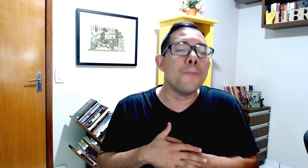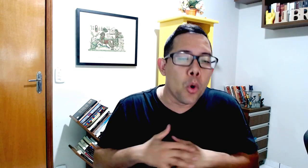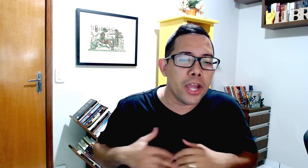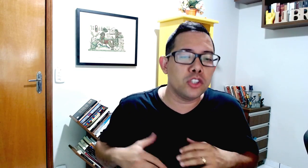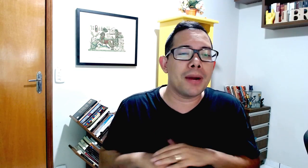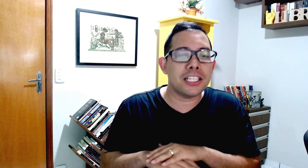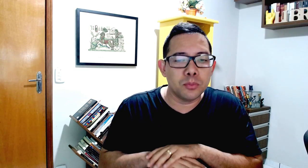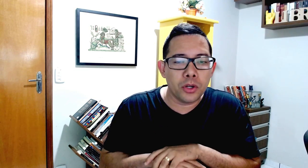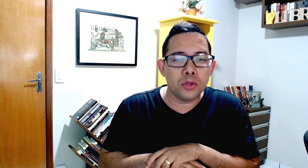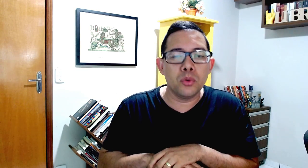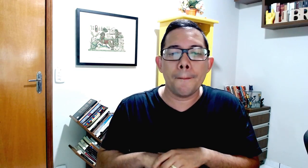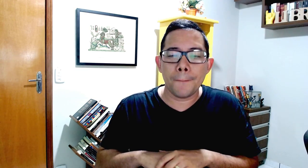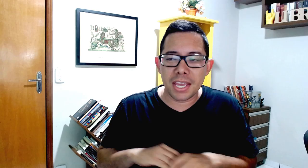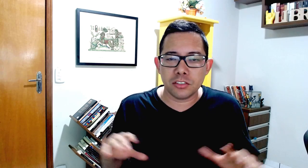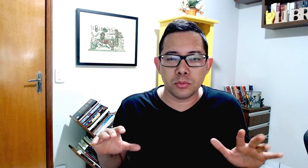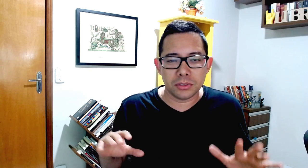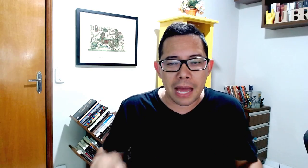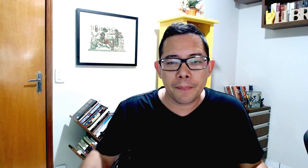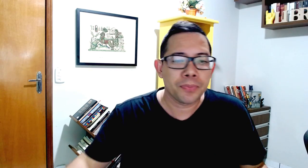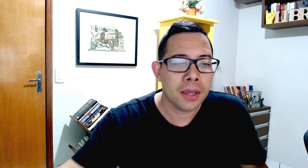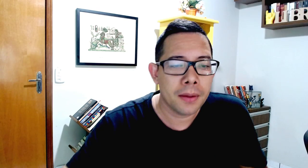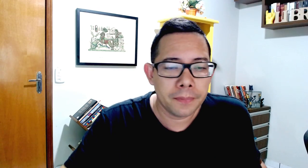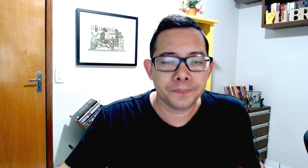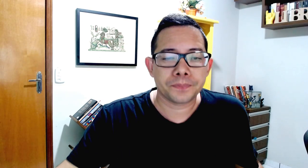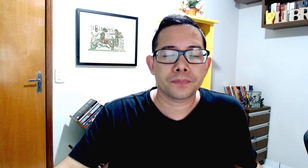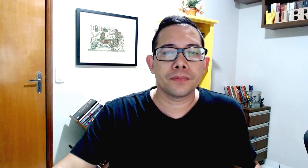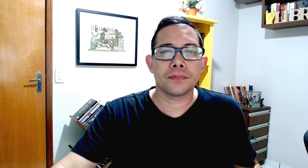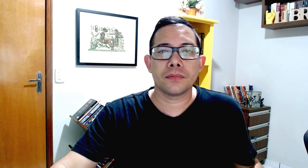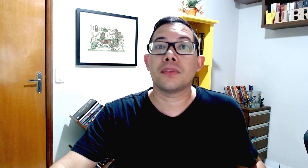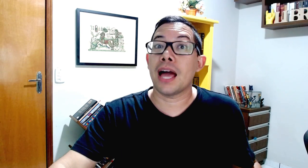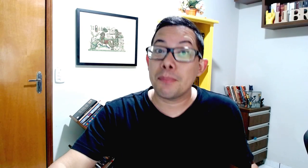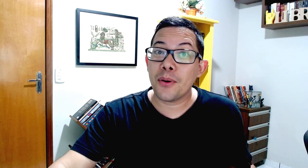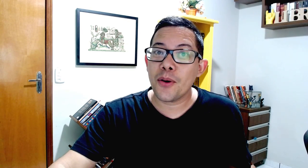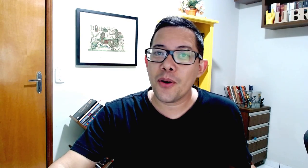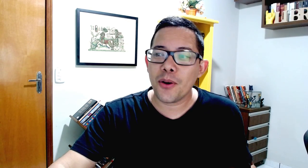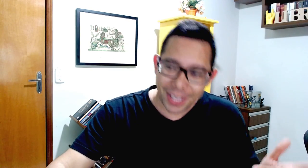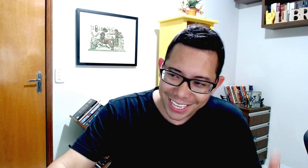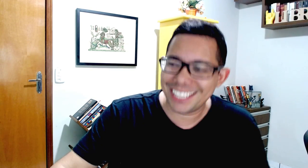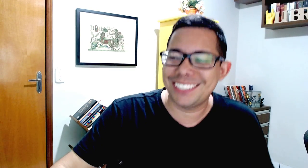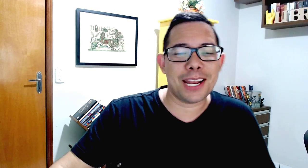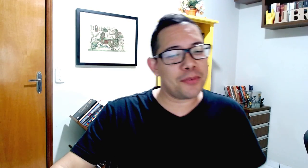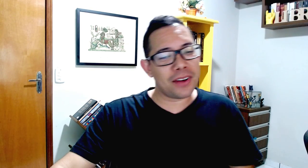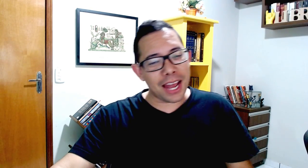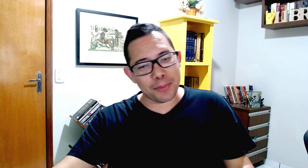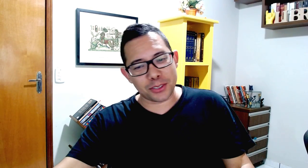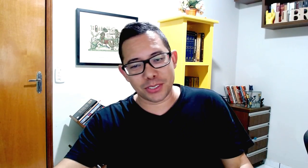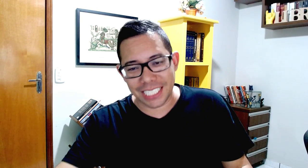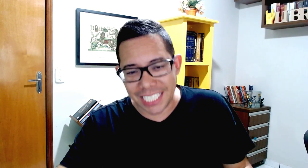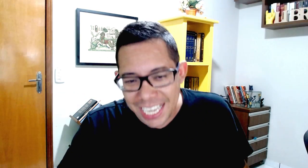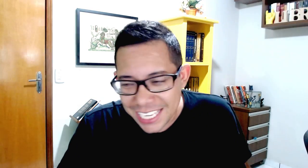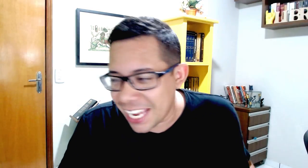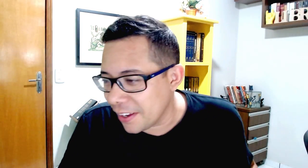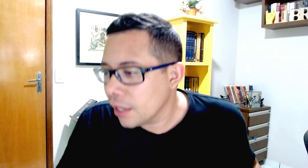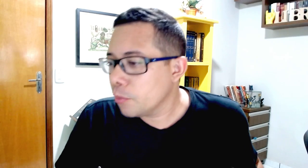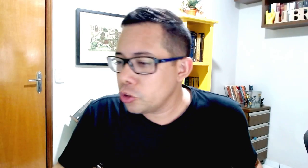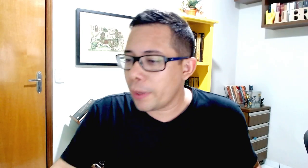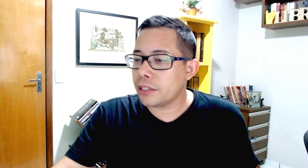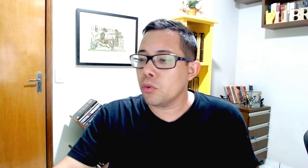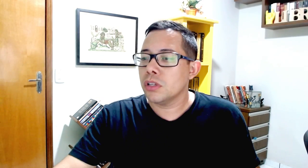muito mas muito mesmo tá tá bom ela é isso que era para falar coisa que se liga aí hein Muito bem